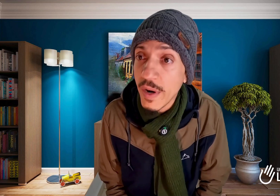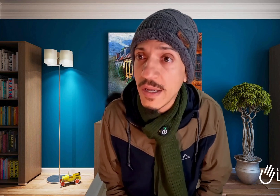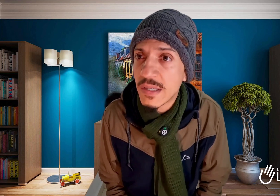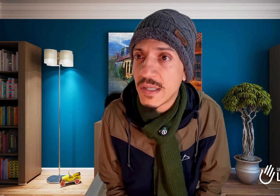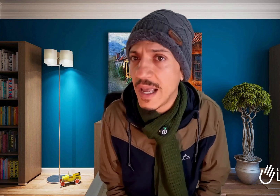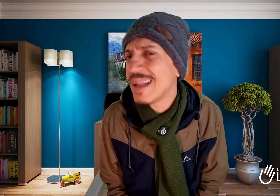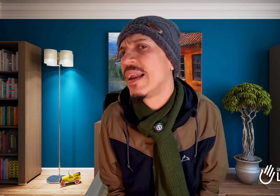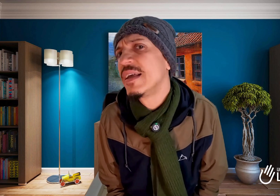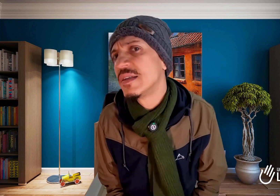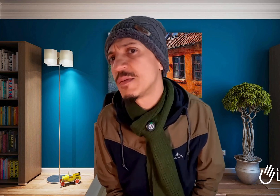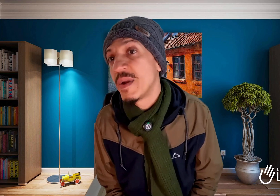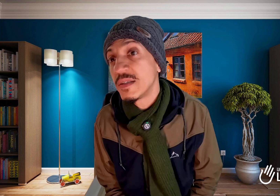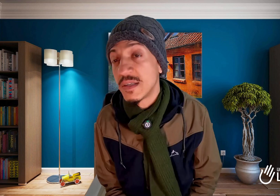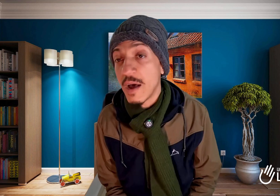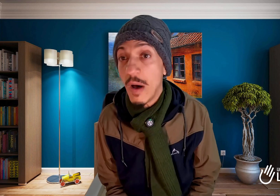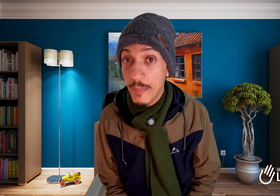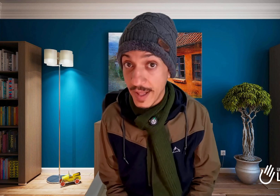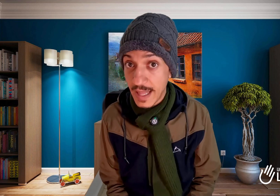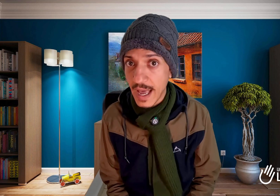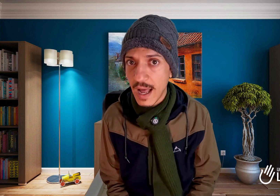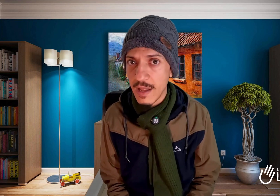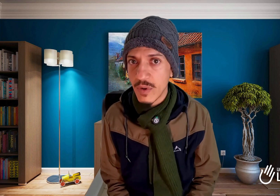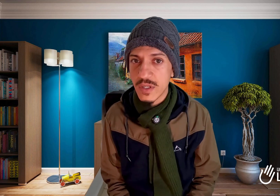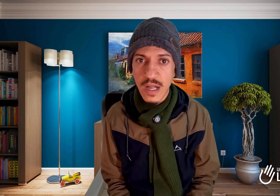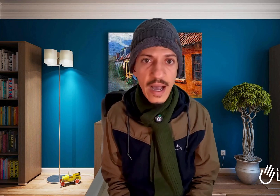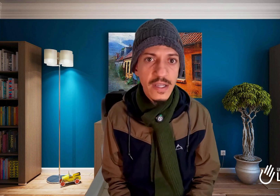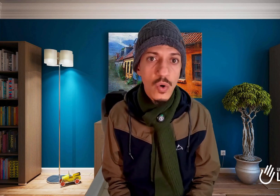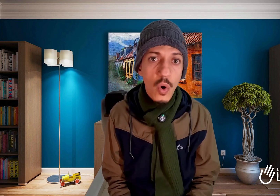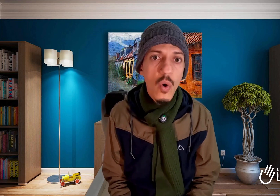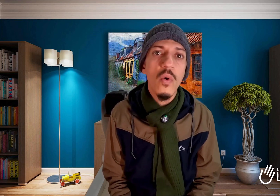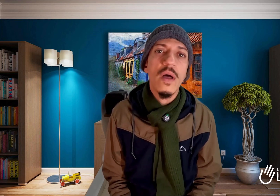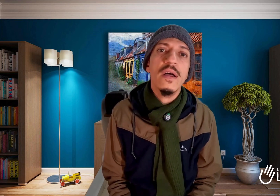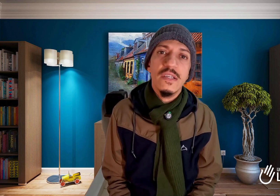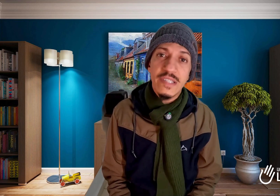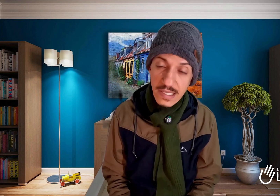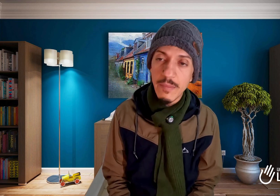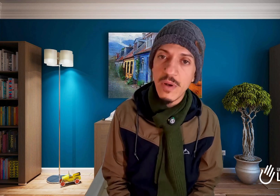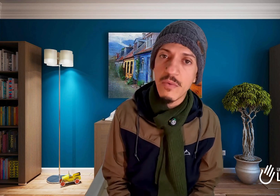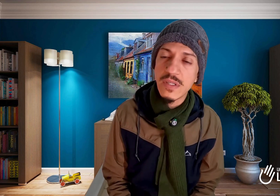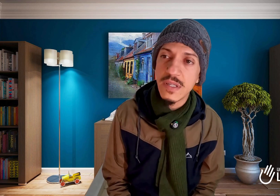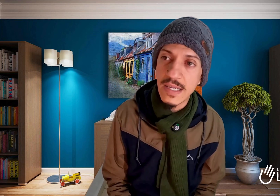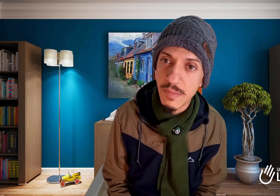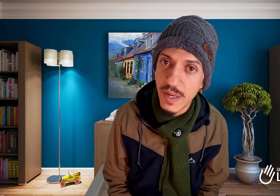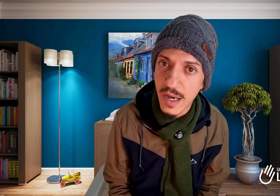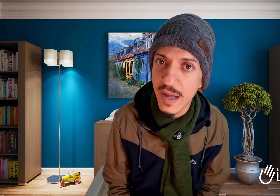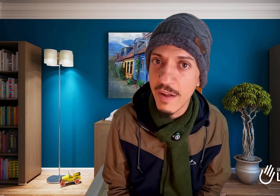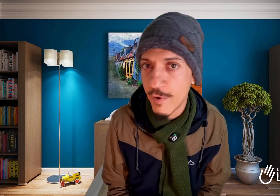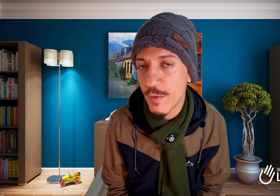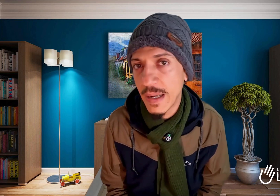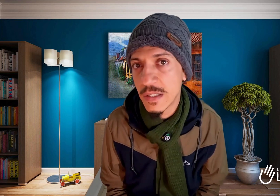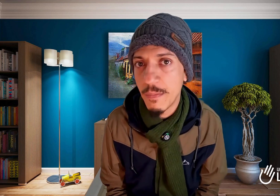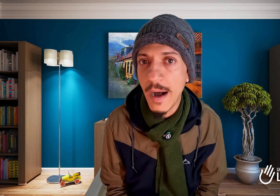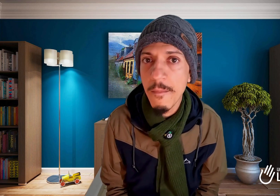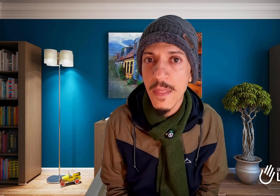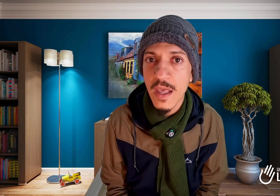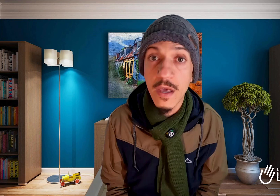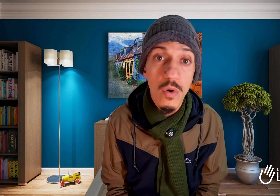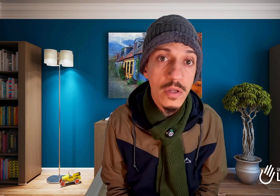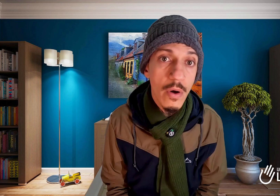atores e atrizes precisaram aprender a língua de sinais ou já sabiam língua de sinais americana e foram participar, e que contam um